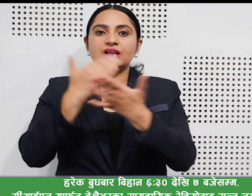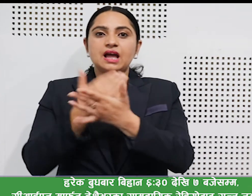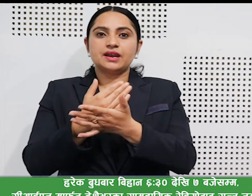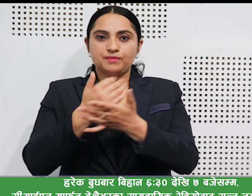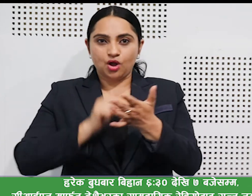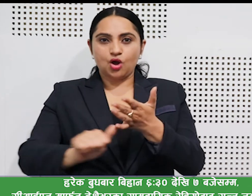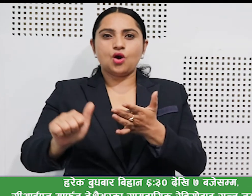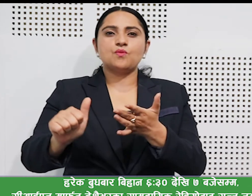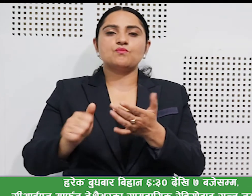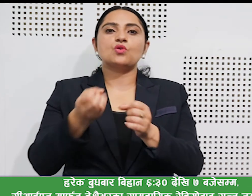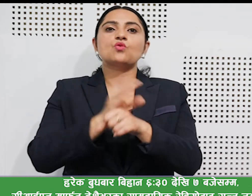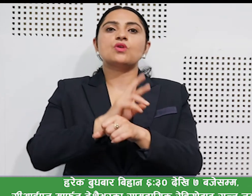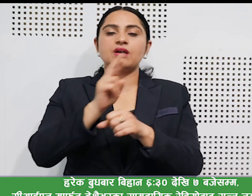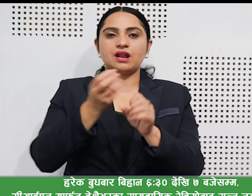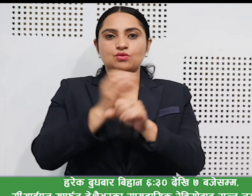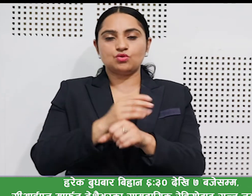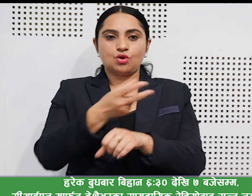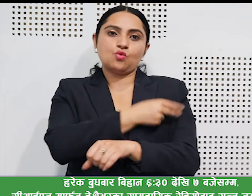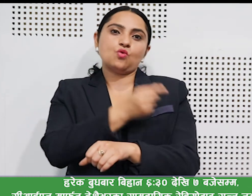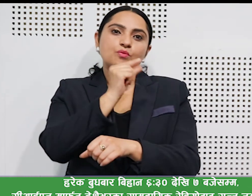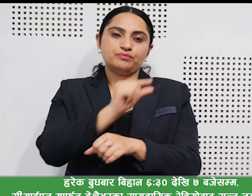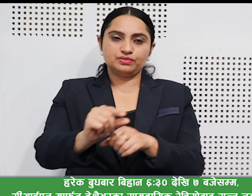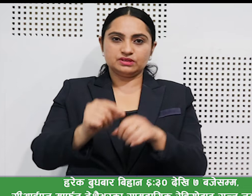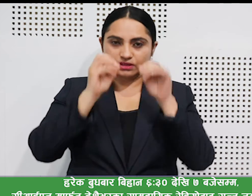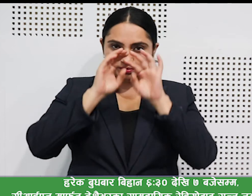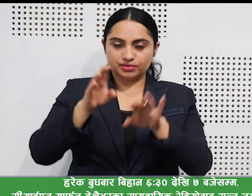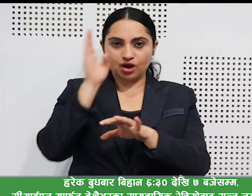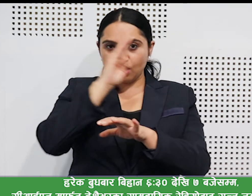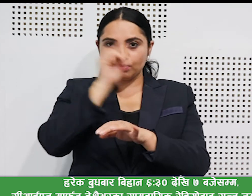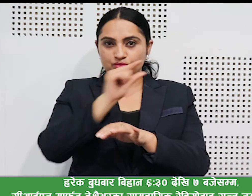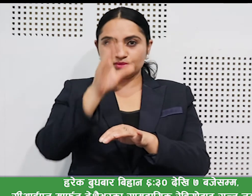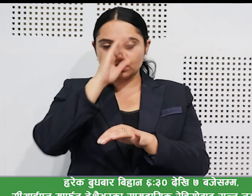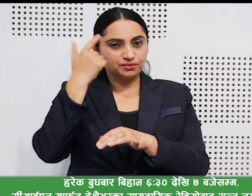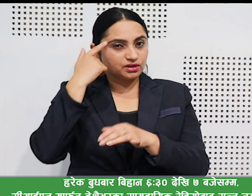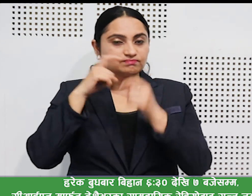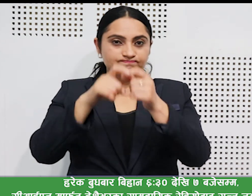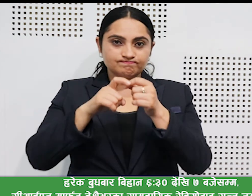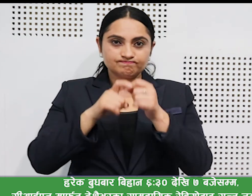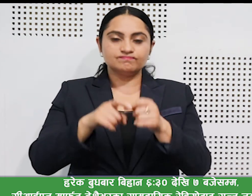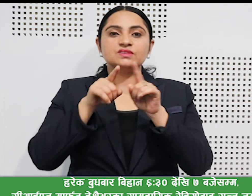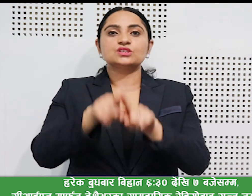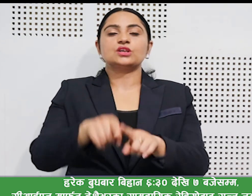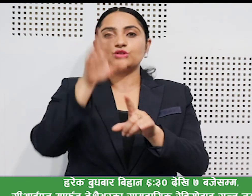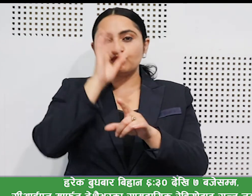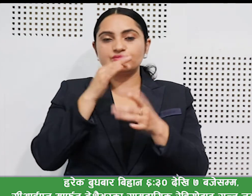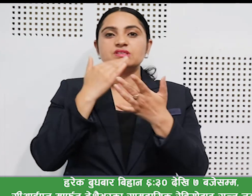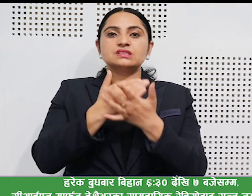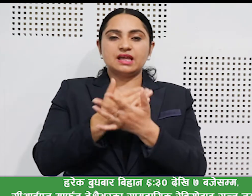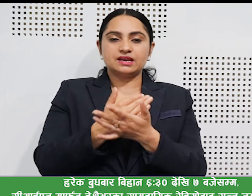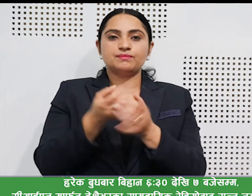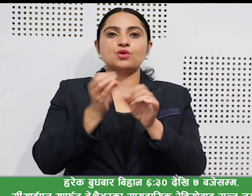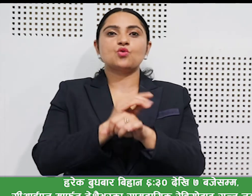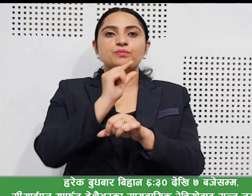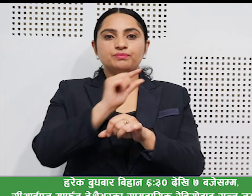कार्यक्रममा अब भने कोरोना र कोरोनाको खोपबारे फैलिएका अफवाहबारे विज्ञसँगको सवाल जवाफ सहितको विशेष श्रृङ्खला